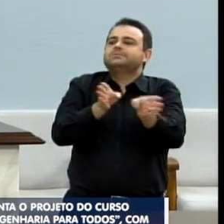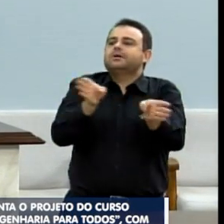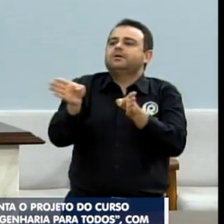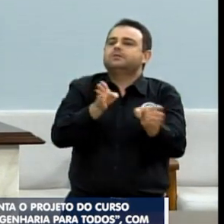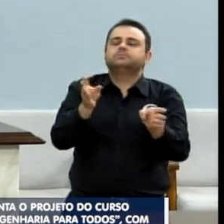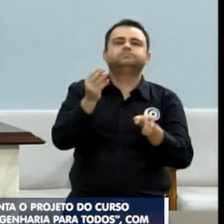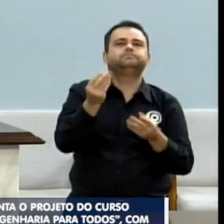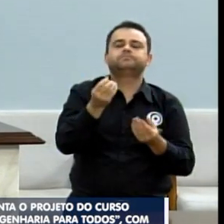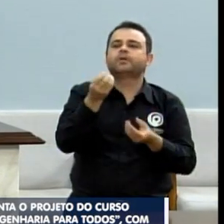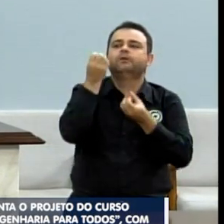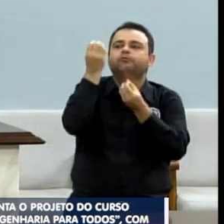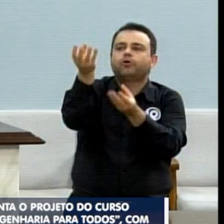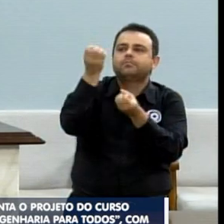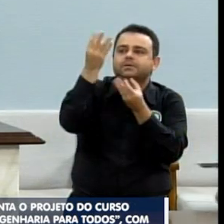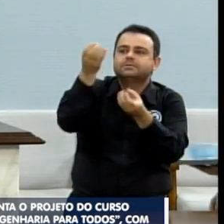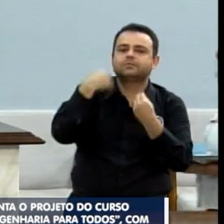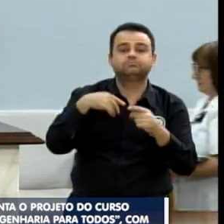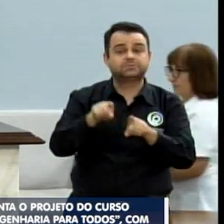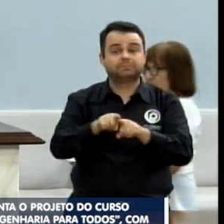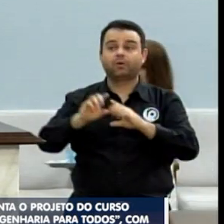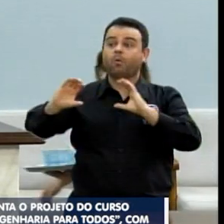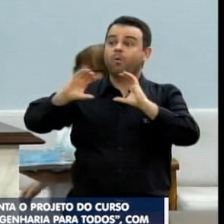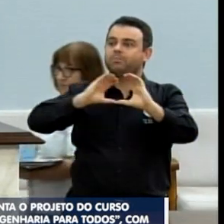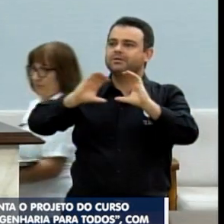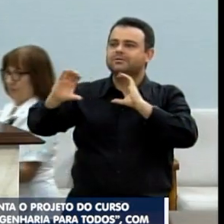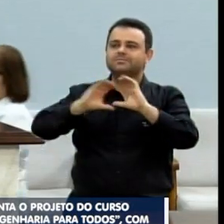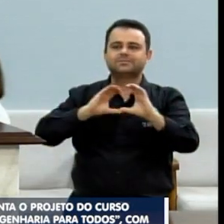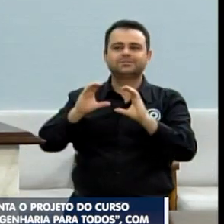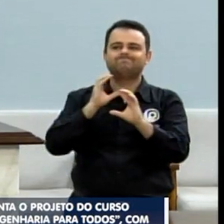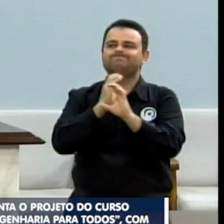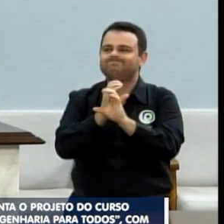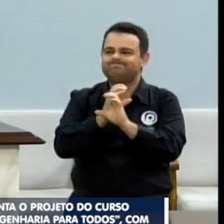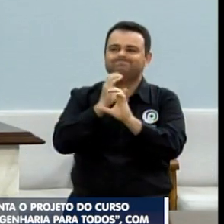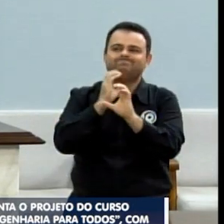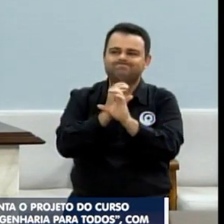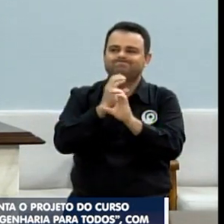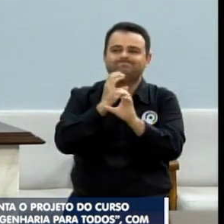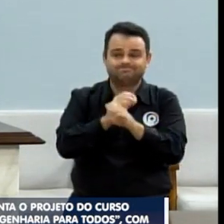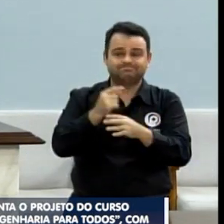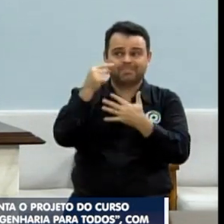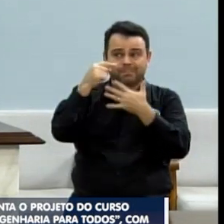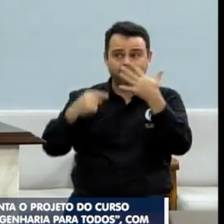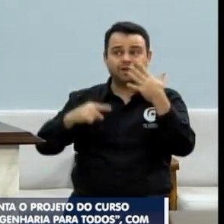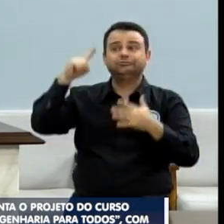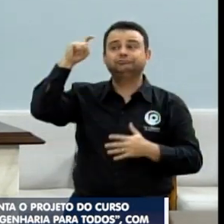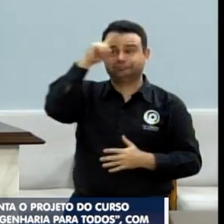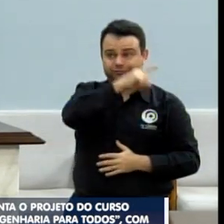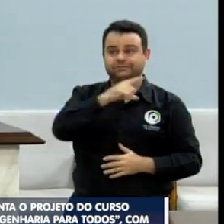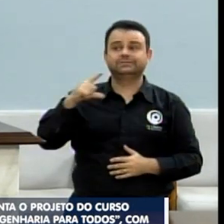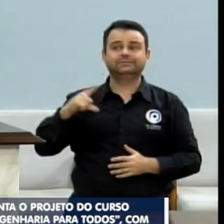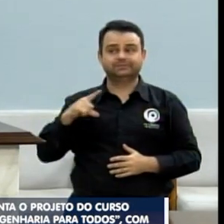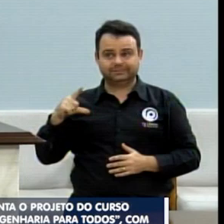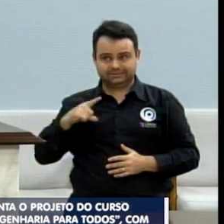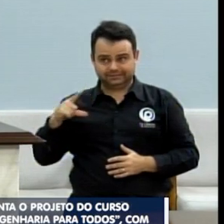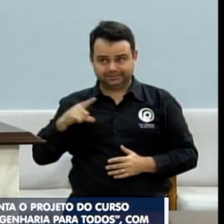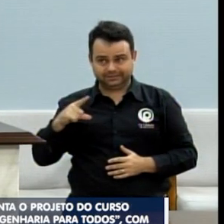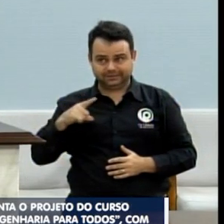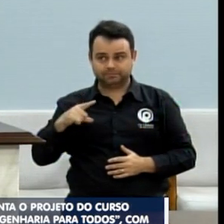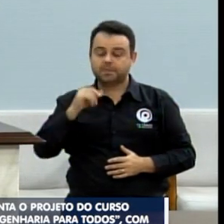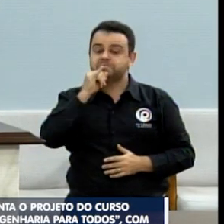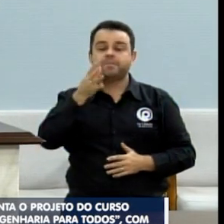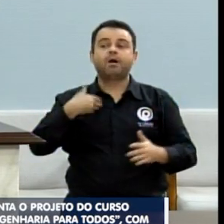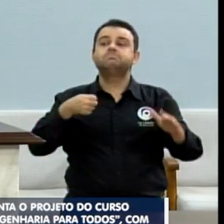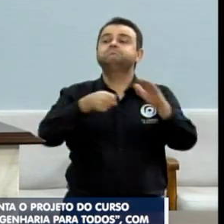informação e a comunicação, e as dificuldades dessas pessoas ao acesso ao mercado